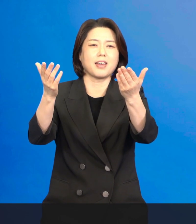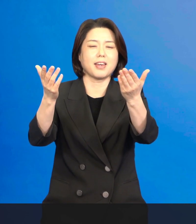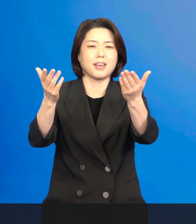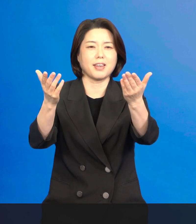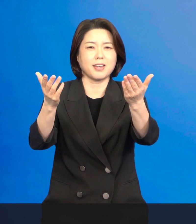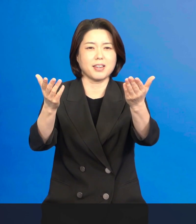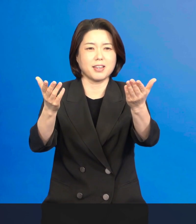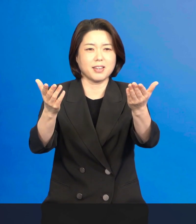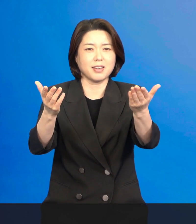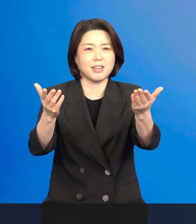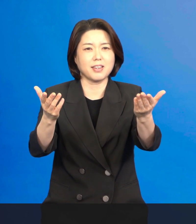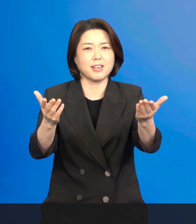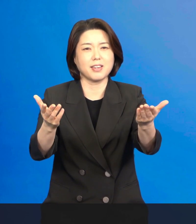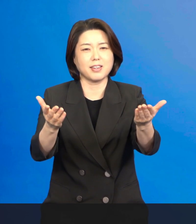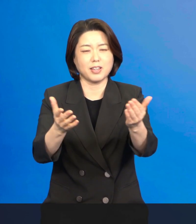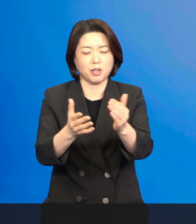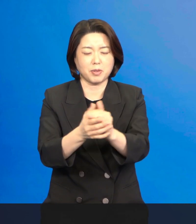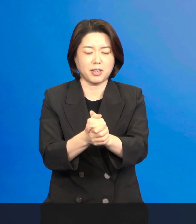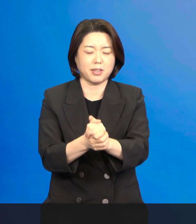인도하시네.